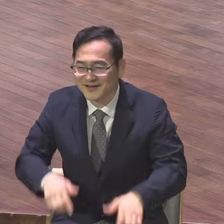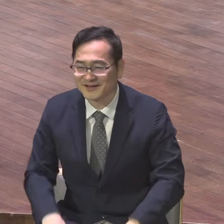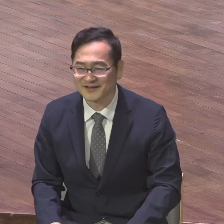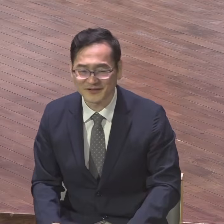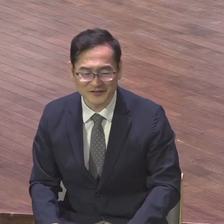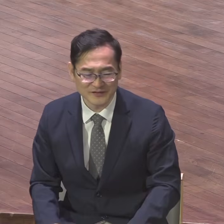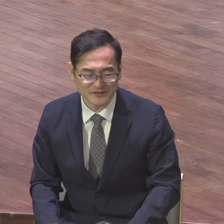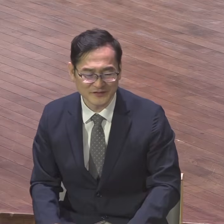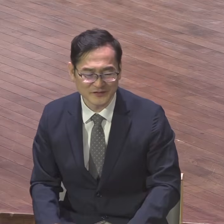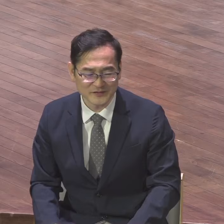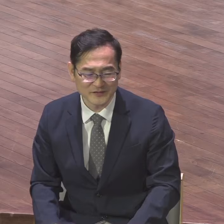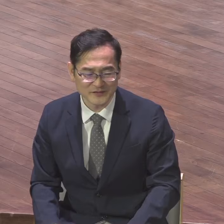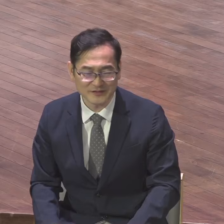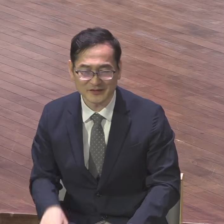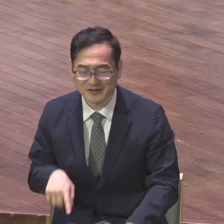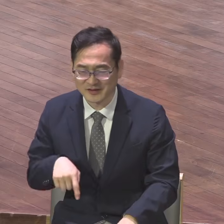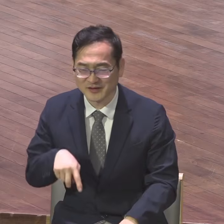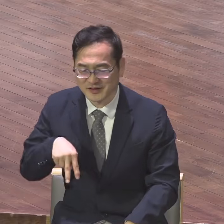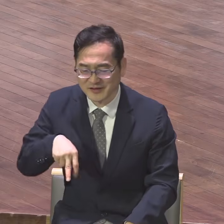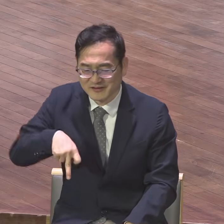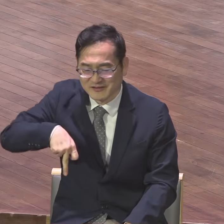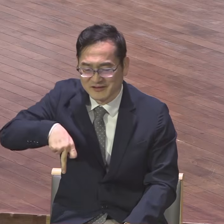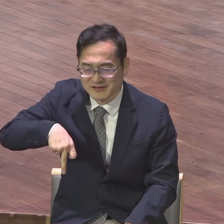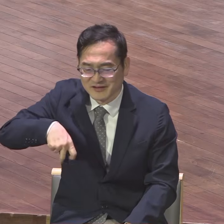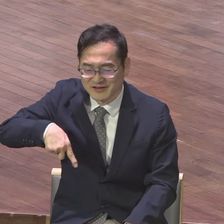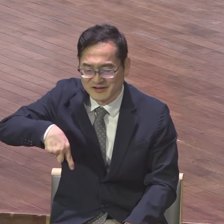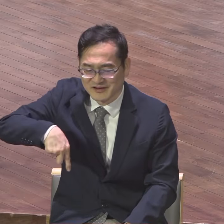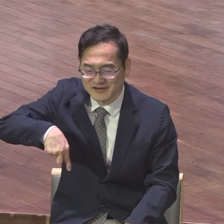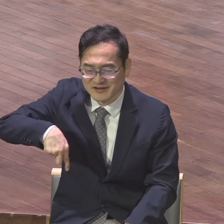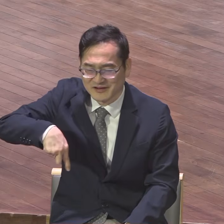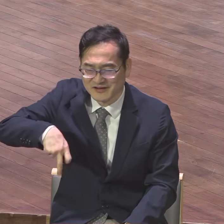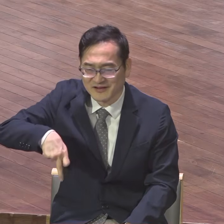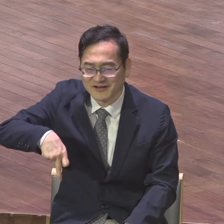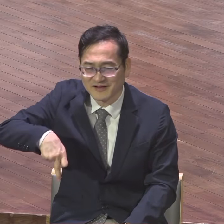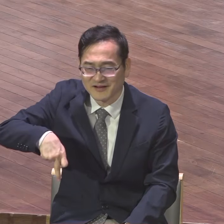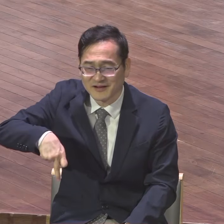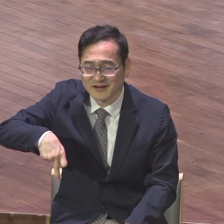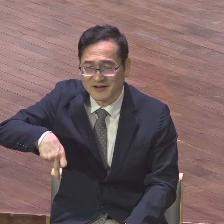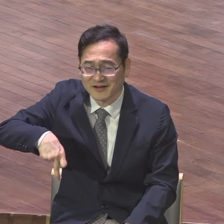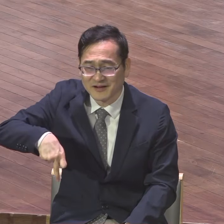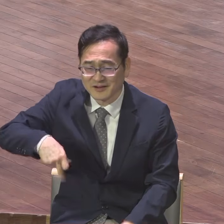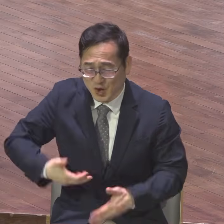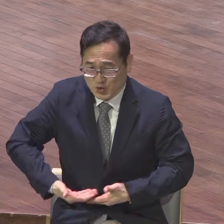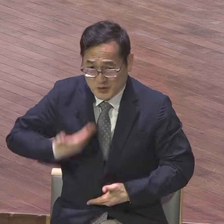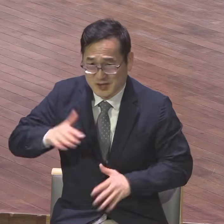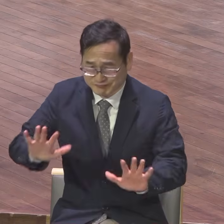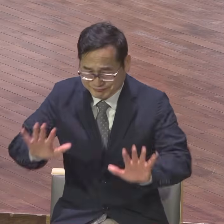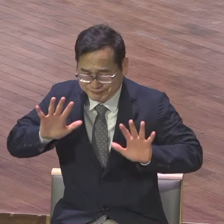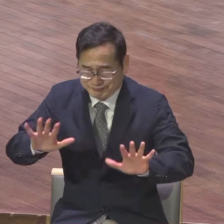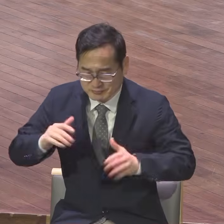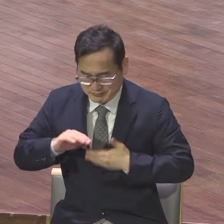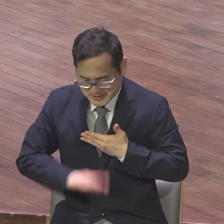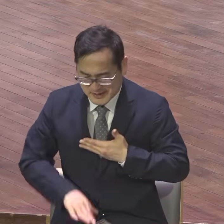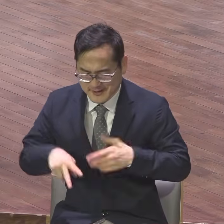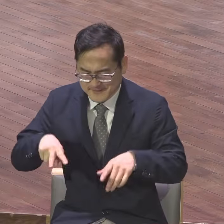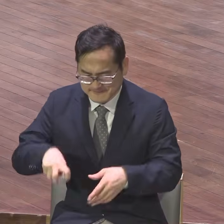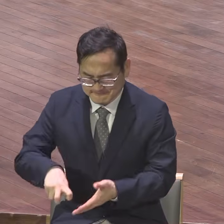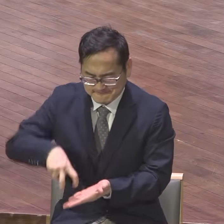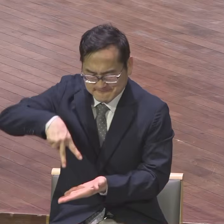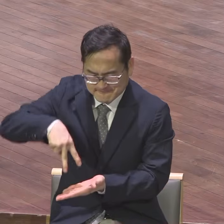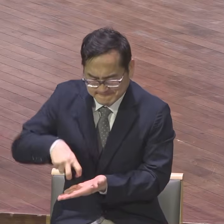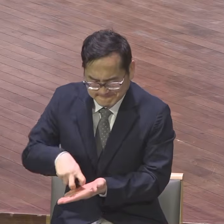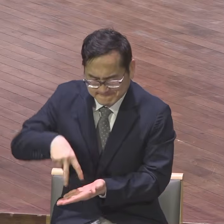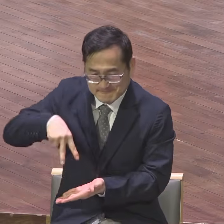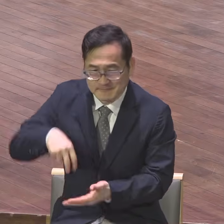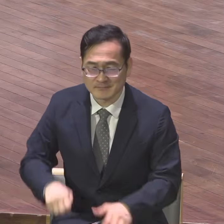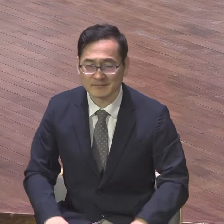그거를 오른발 왼발, 이거 뭐 상체는 말할 것도 없고, 상체 하체 계단을 다 걸어 올라가면서 기도하면